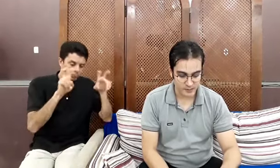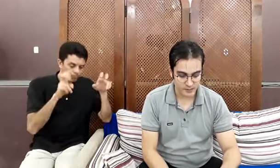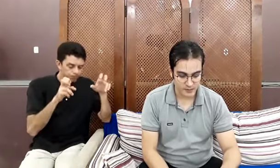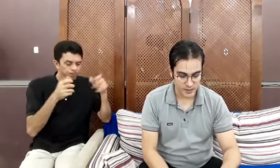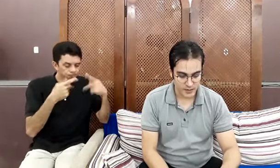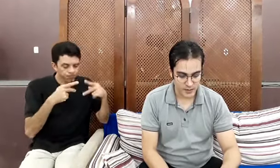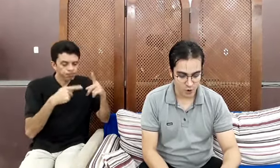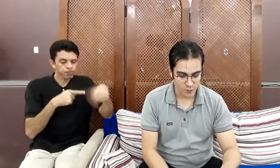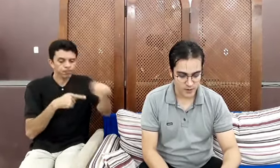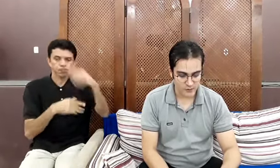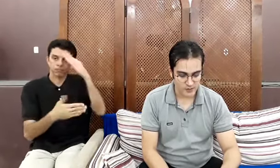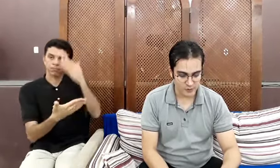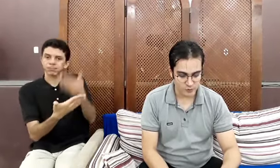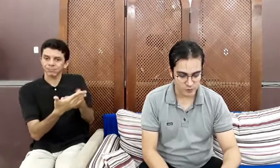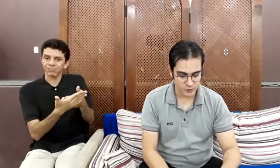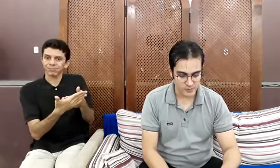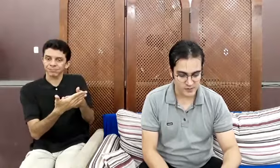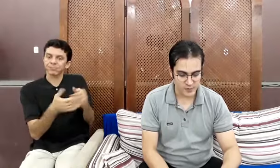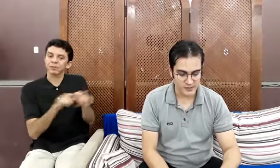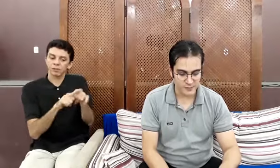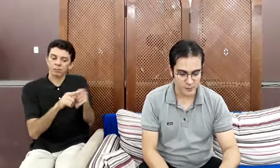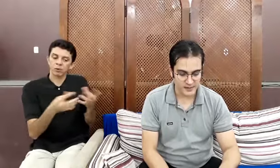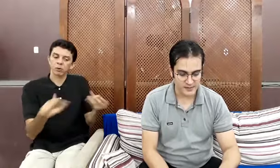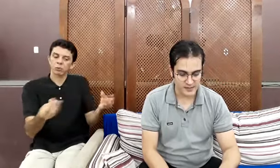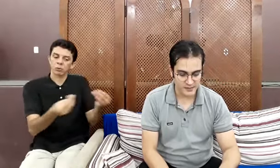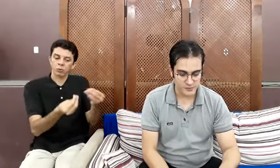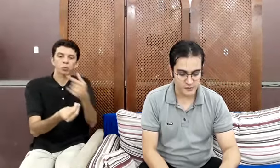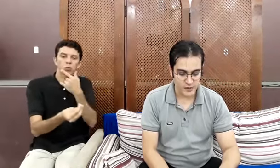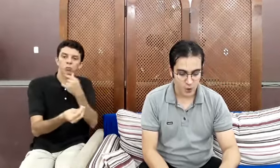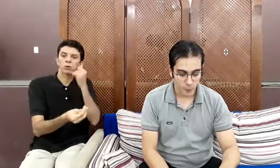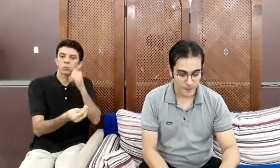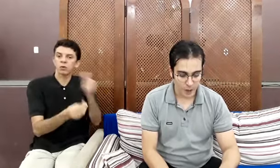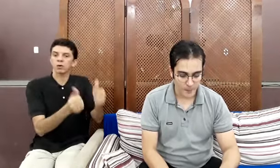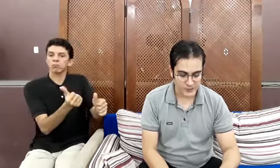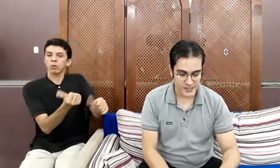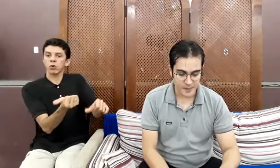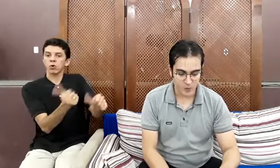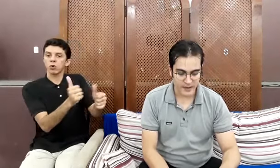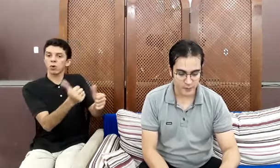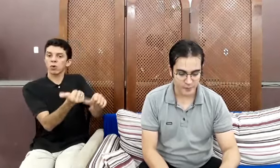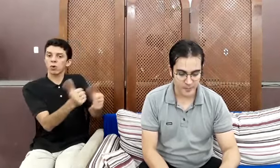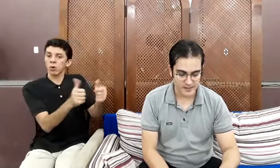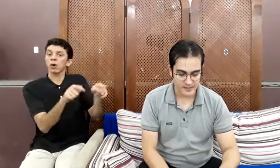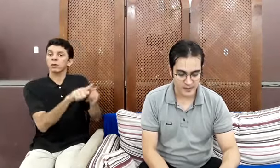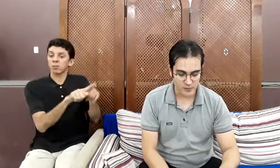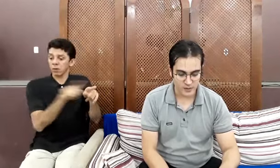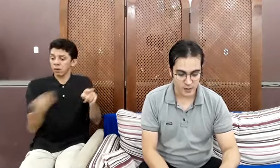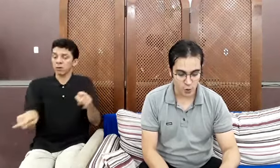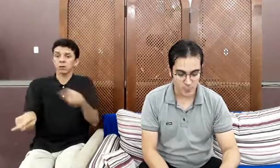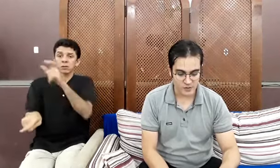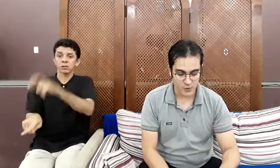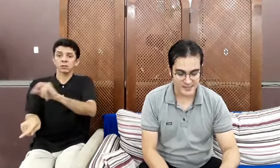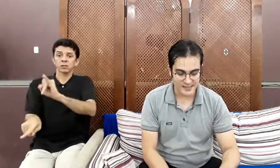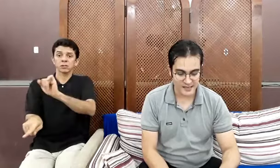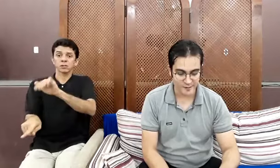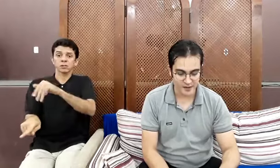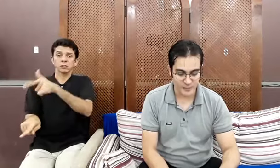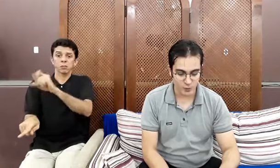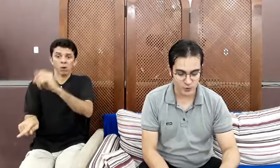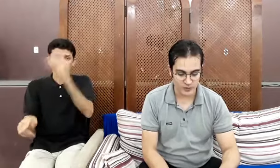creram. E como resultado, muitos homens e mulheres foram batizados. O próprio Simão creu e foi batizado. Começou a